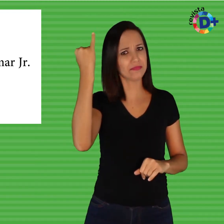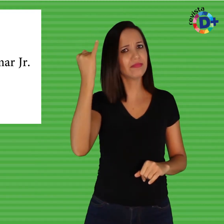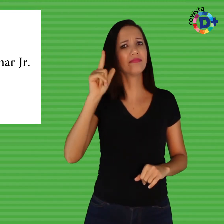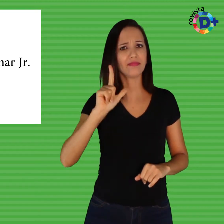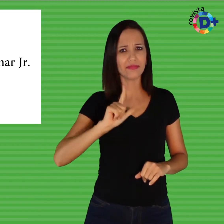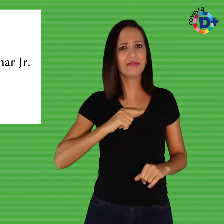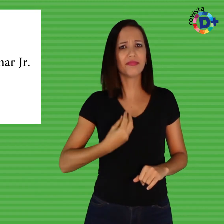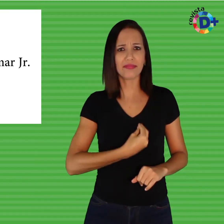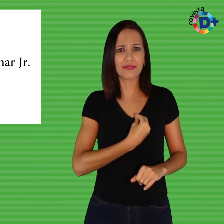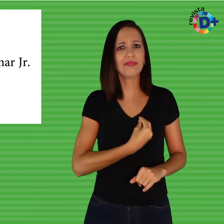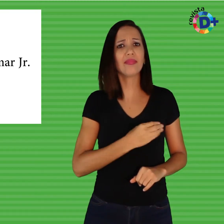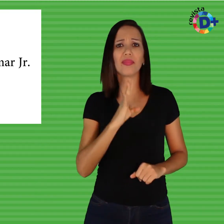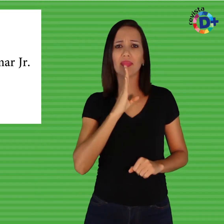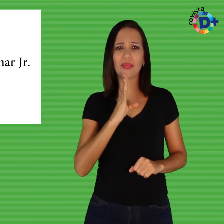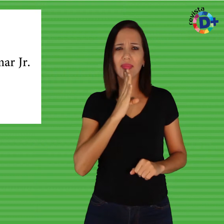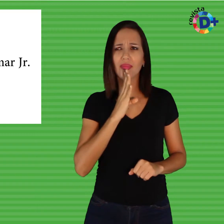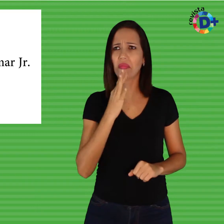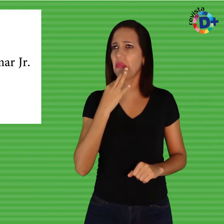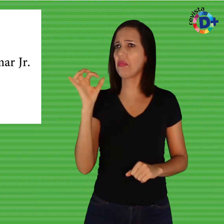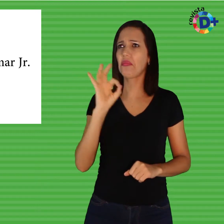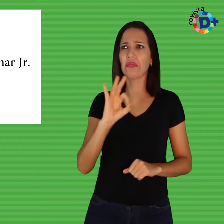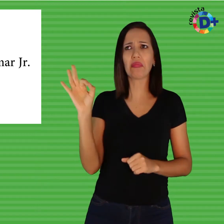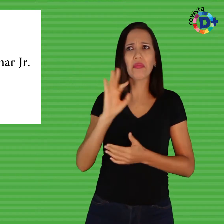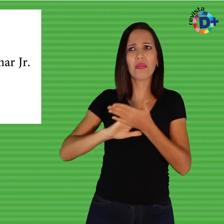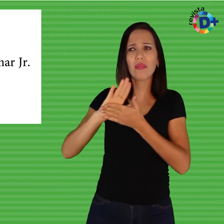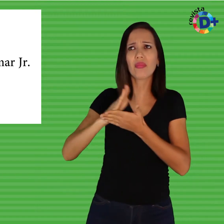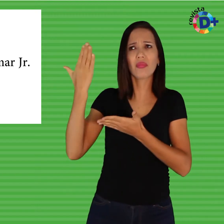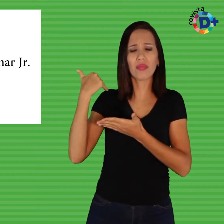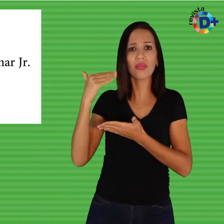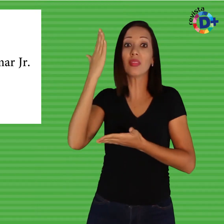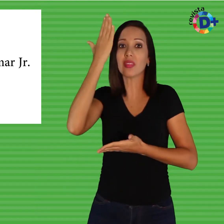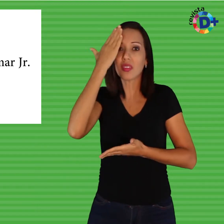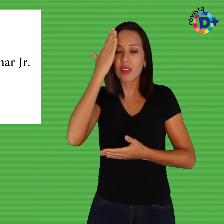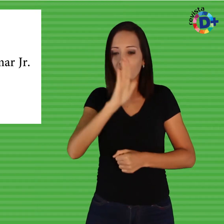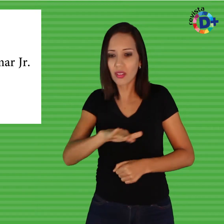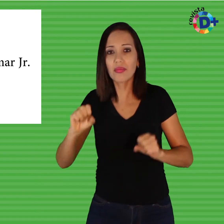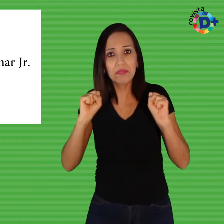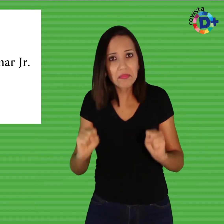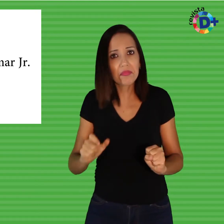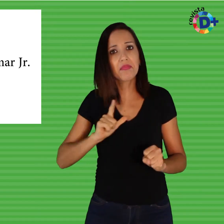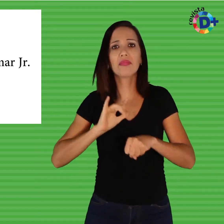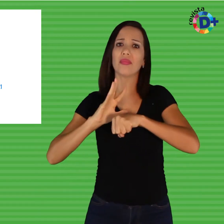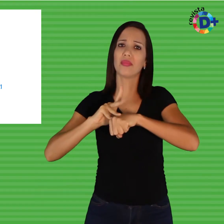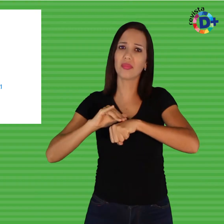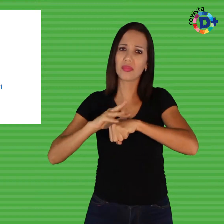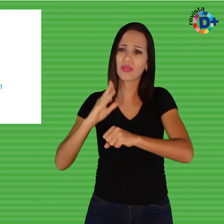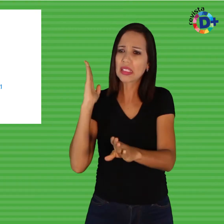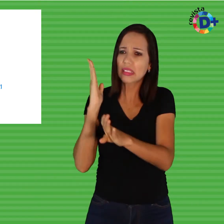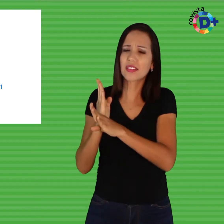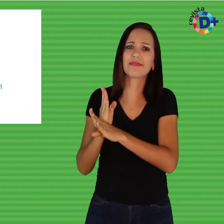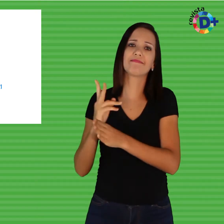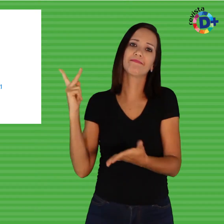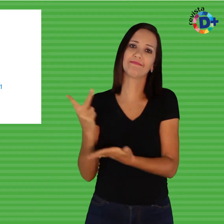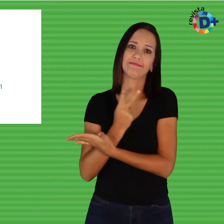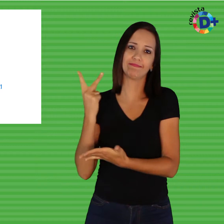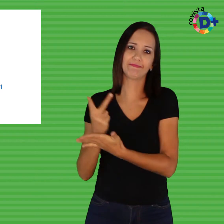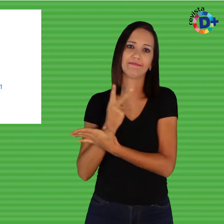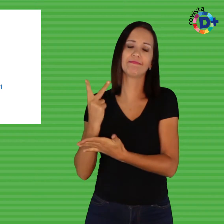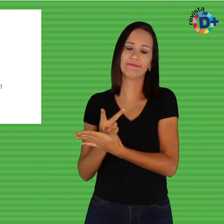brasileiros, desconhecia a existência dessa síndrome. Saber que uma criança pode tê-la e estar sendo diagnosticada